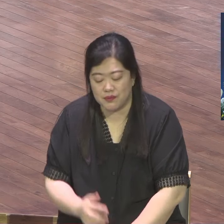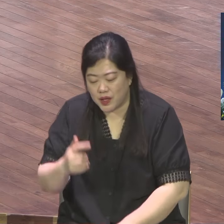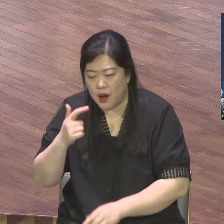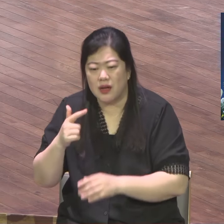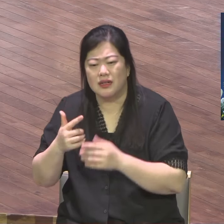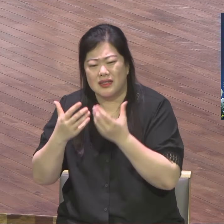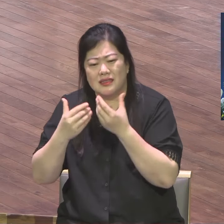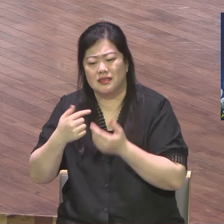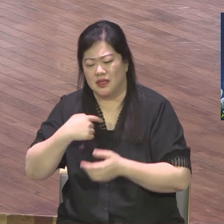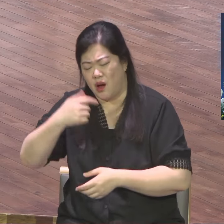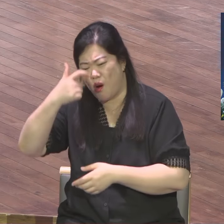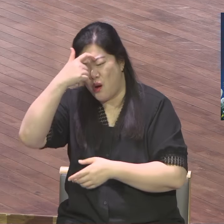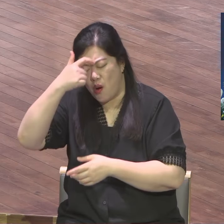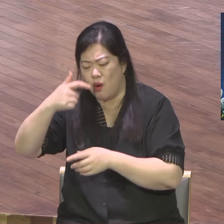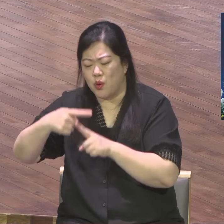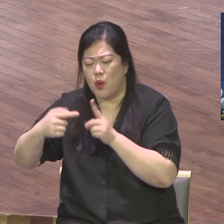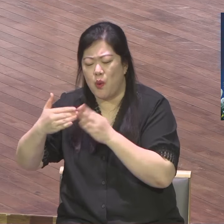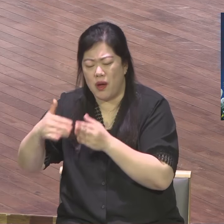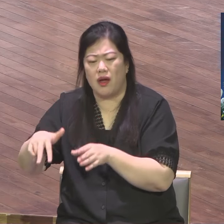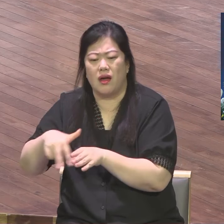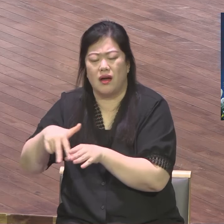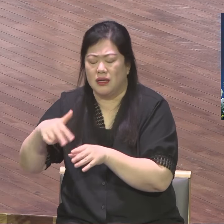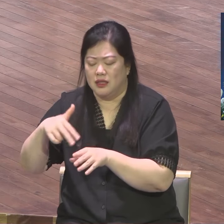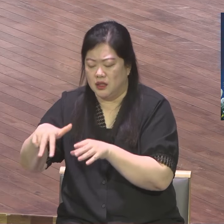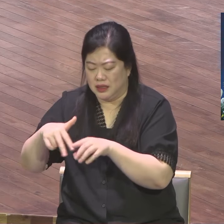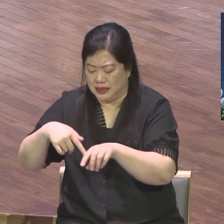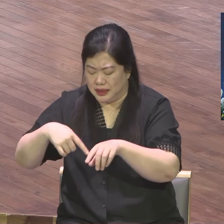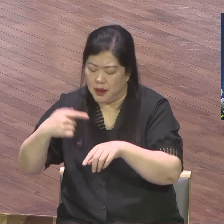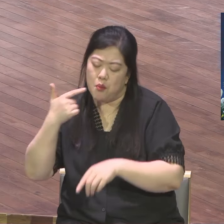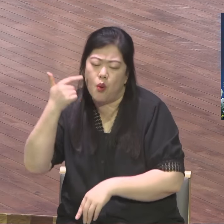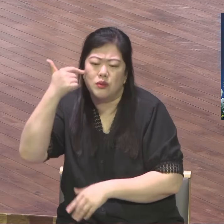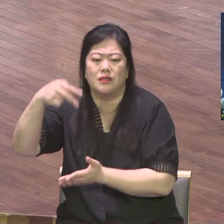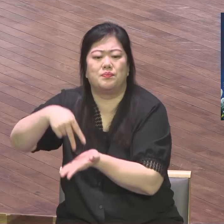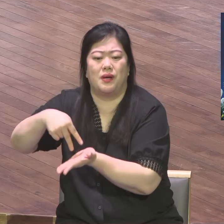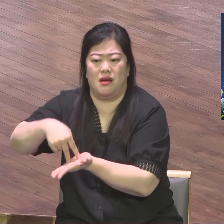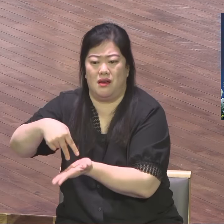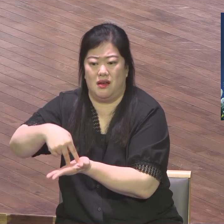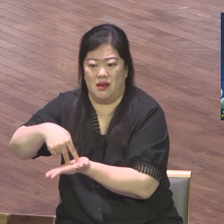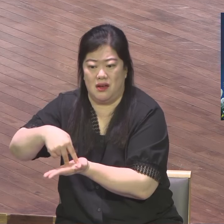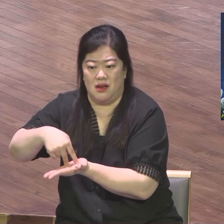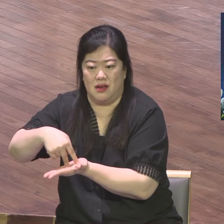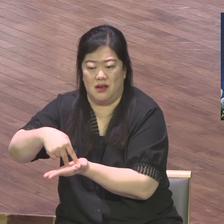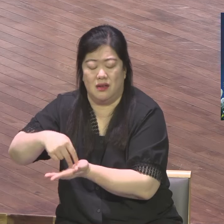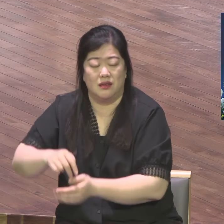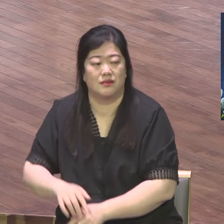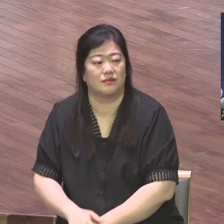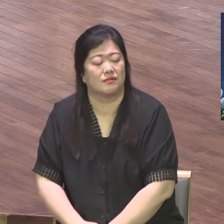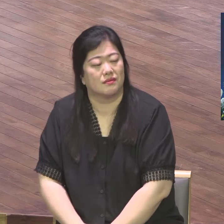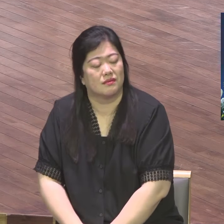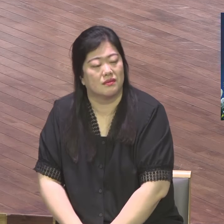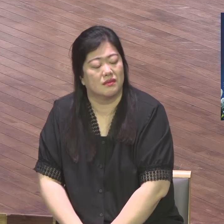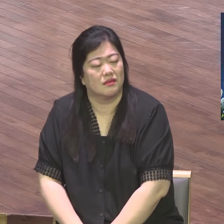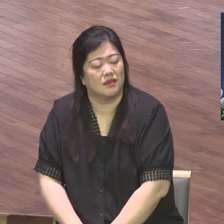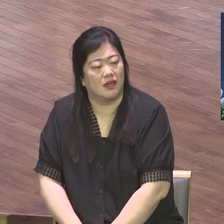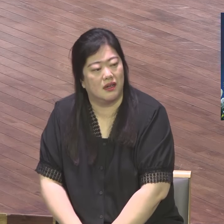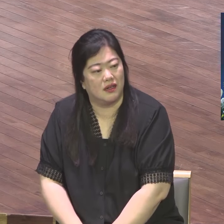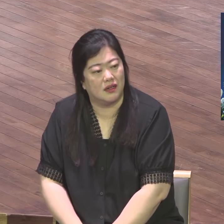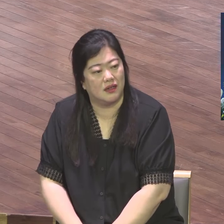앞에서 차별 금지법 통과 못하도록 개인 1인 시위를 하고 한동안